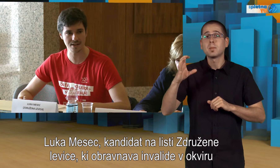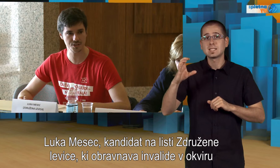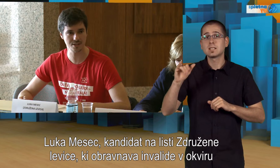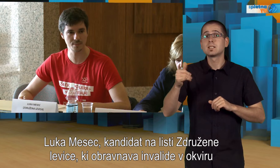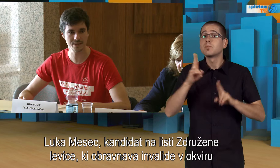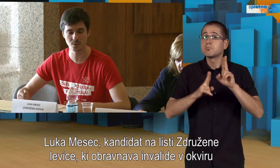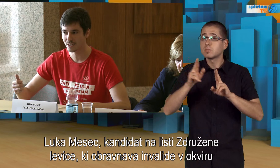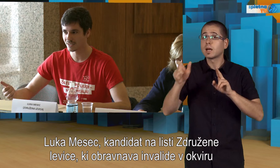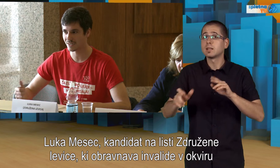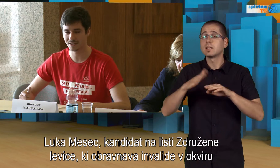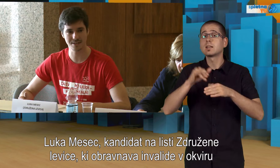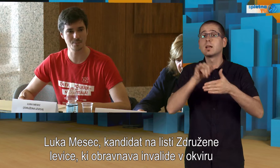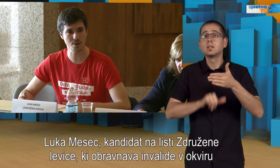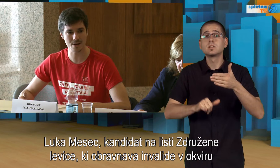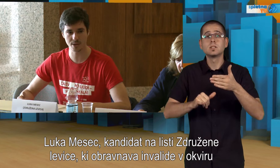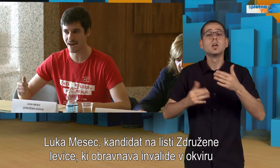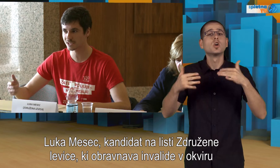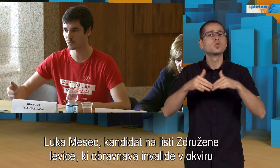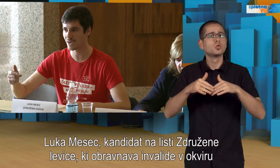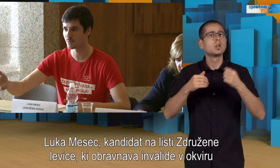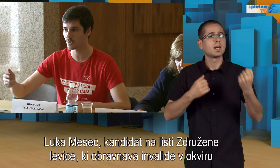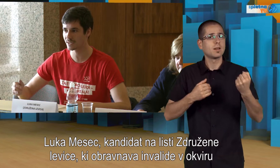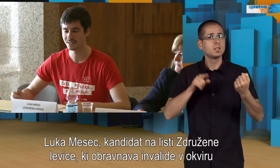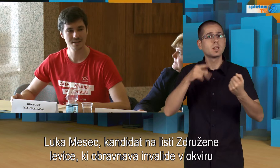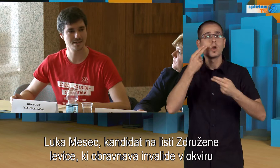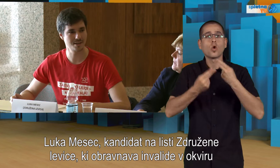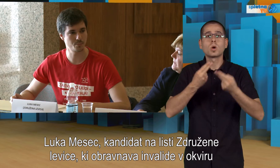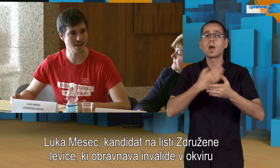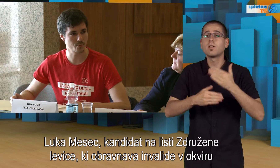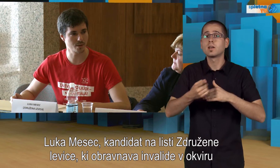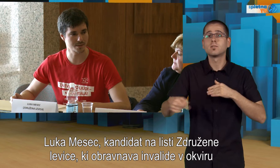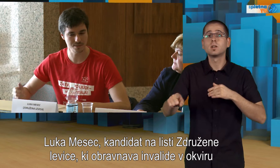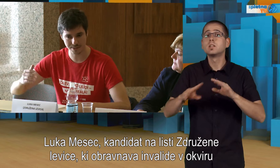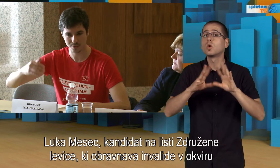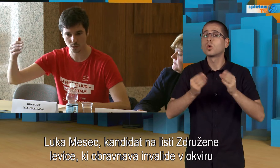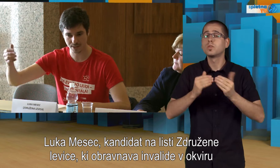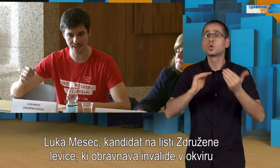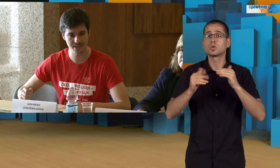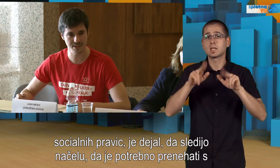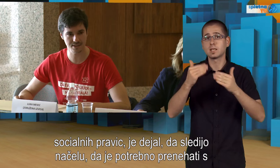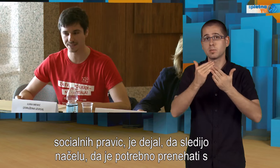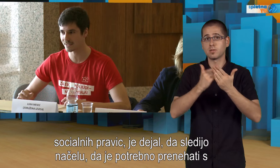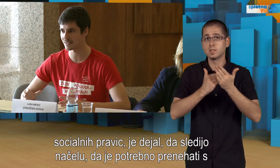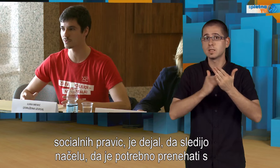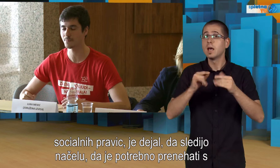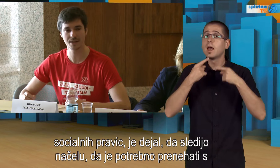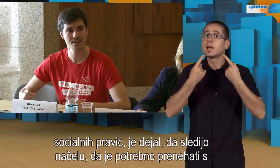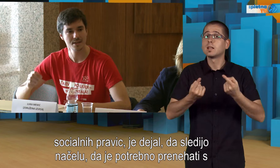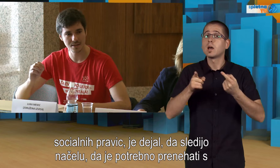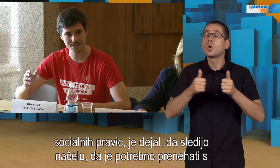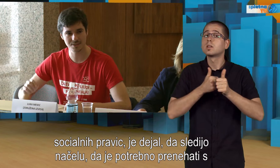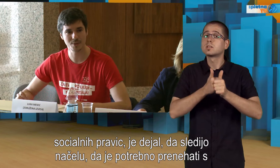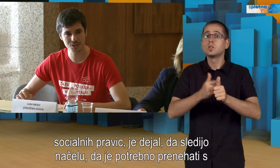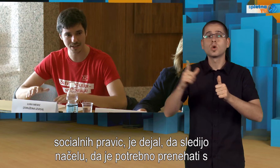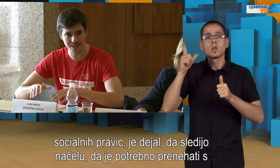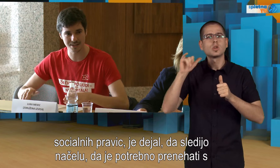Mesec, kandidat na listi Združene levice, ki obravnava invalide v okviru socialnih pravic, je dejal, da sledijo načelu, da